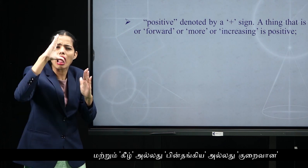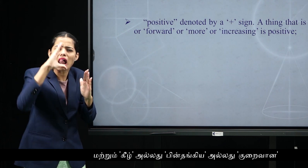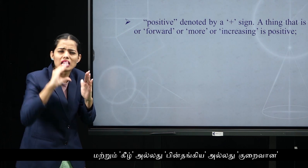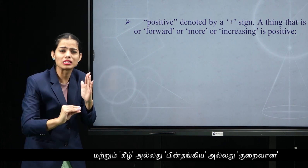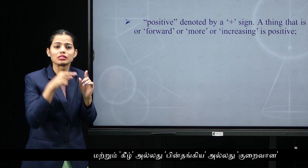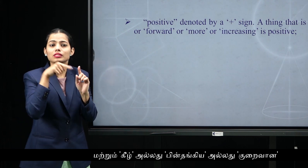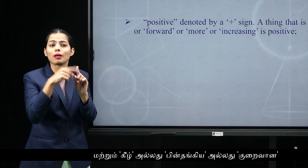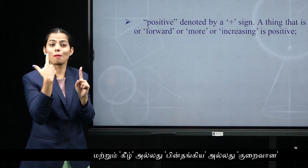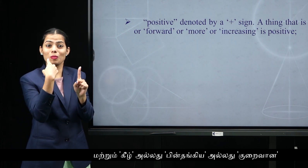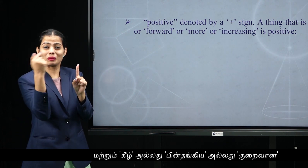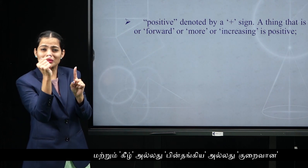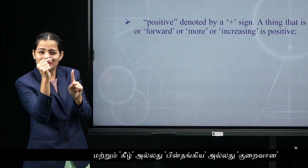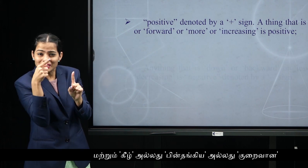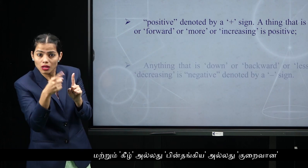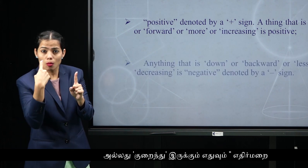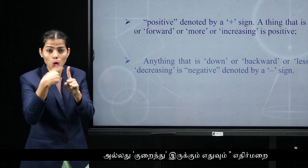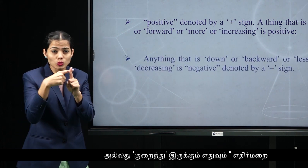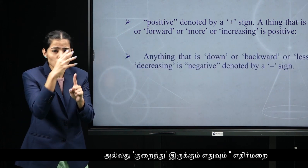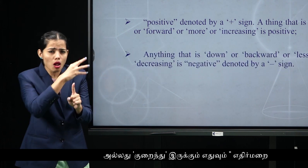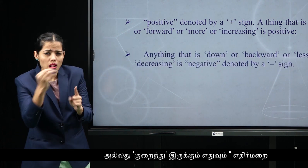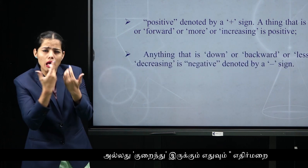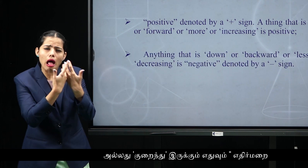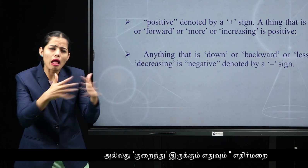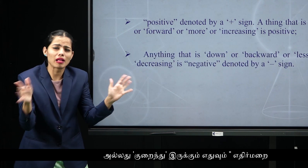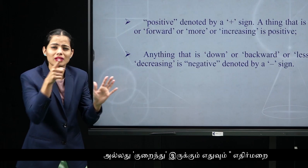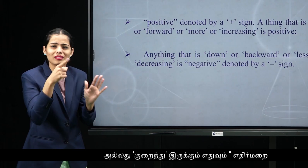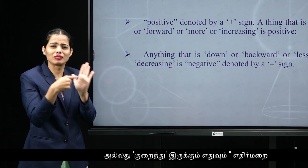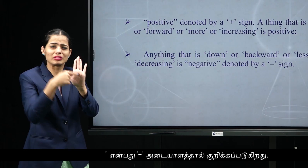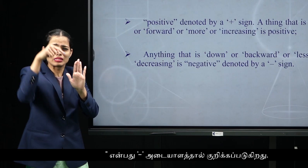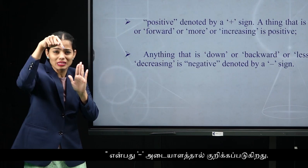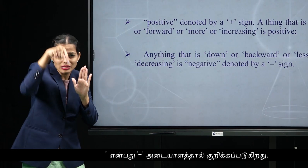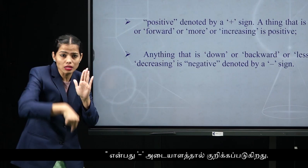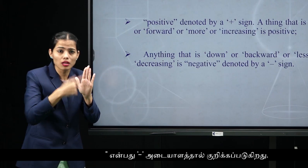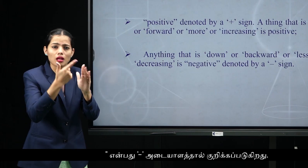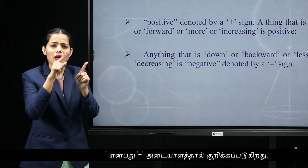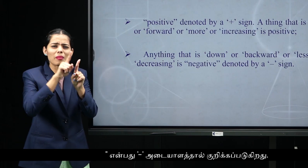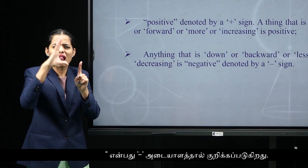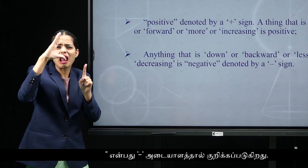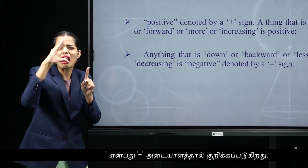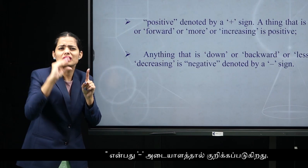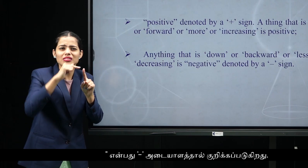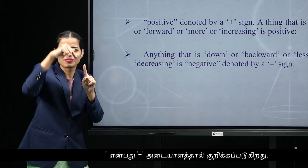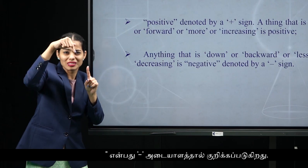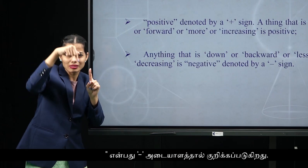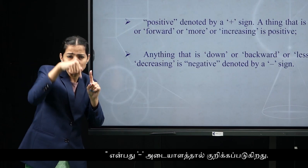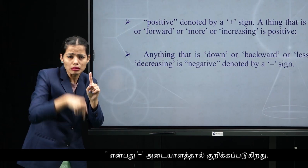குறைந்து இருக்கும் எதுவும் எதிர்மறை என்பது கழித்தல் அடையாளத்தால் குறிக்கப்படுகிறது.